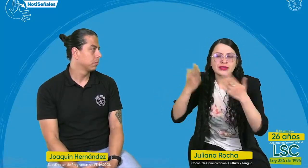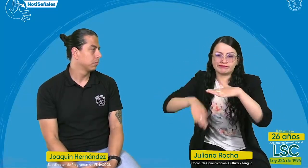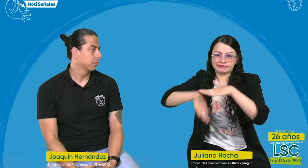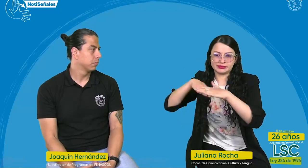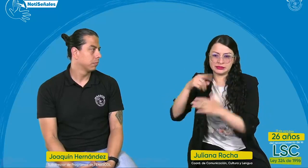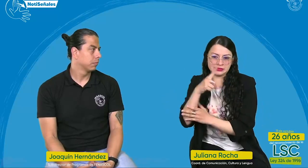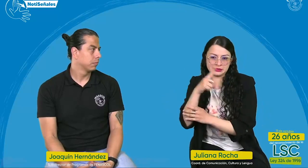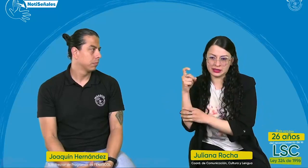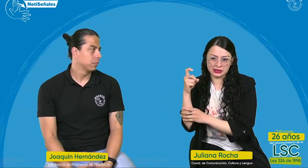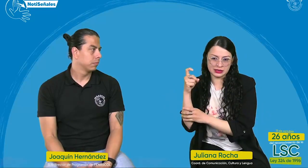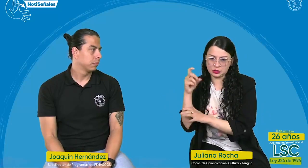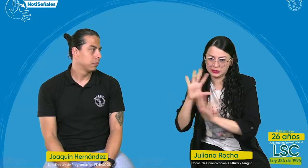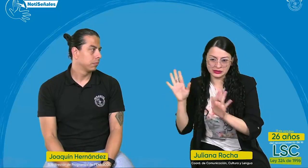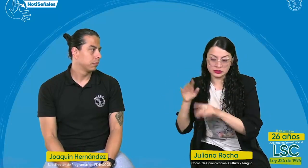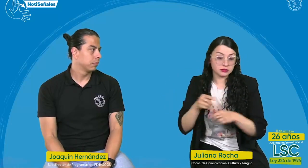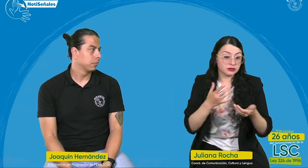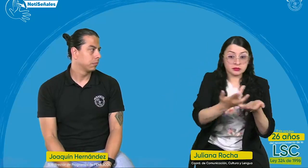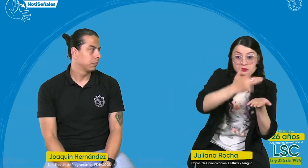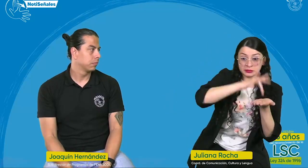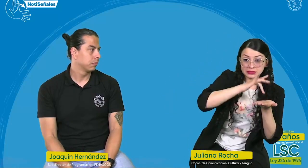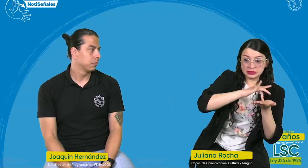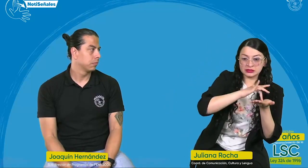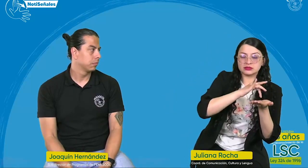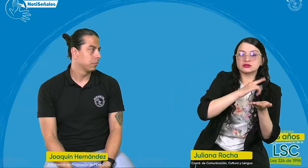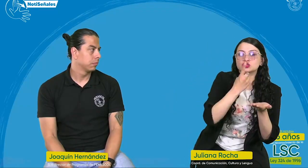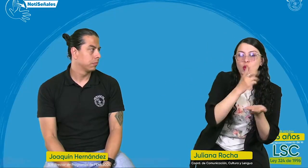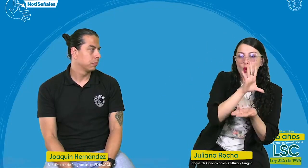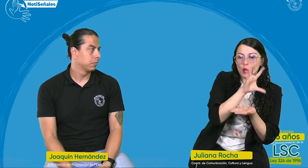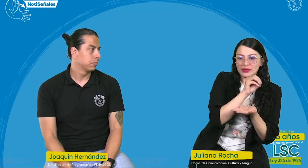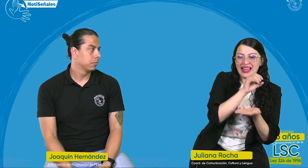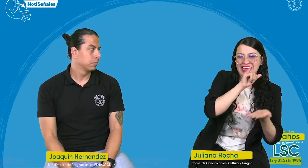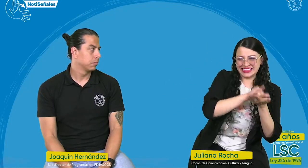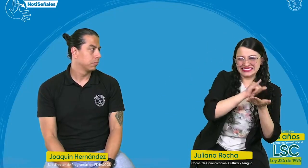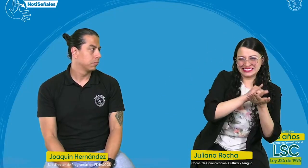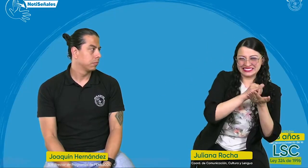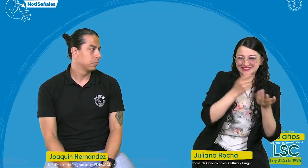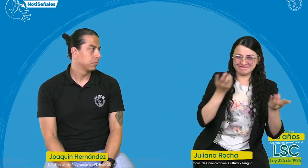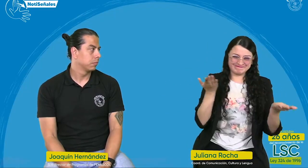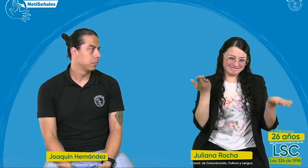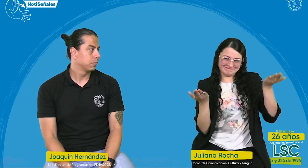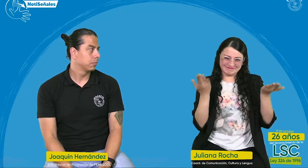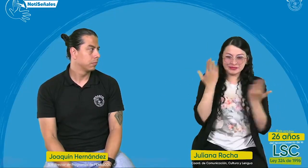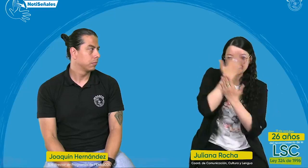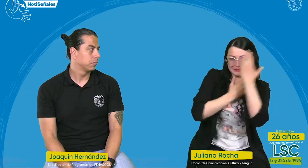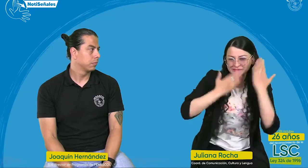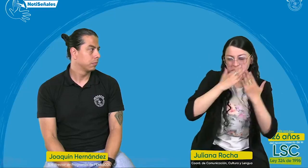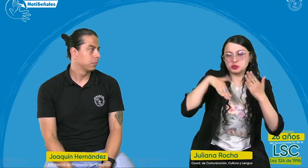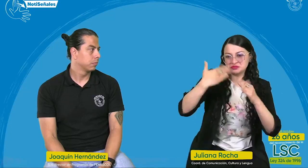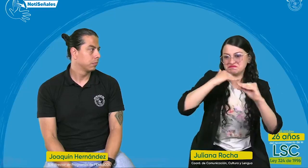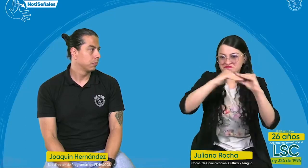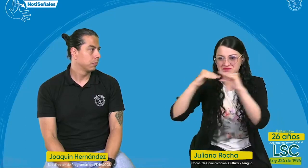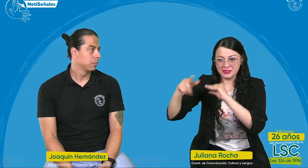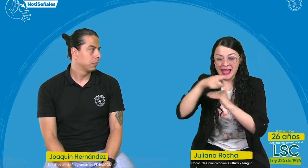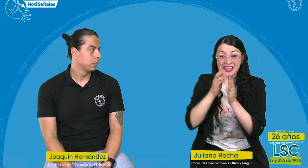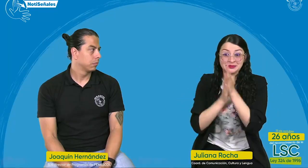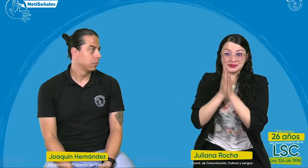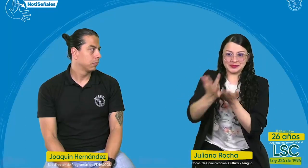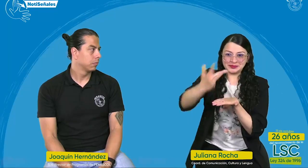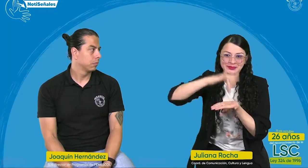las de virtual en virtual Tendremos una participación máxima de 100 personas y 50 presencial entonces por eso es que tenemos que hacer este